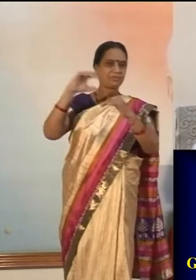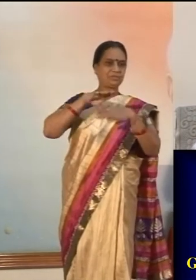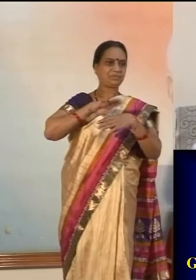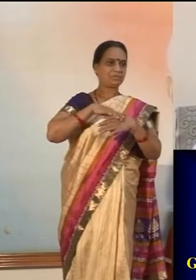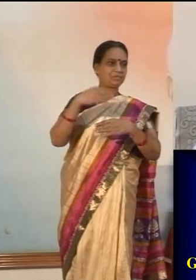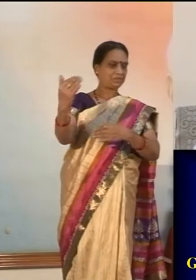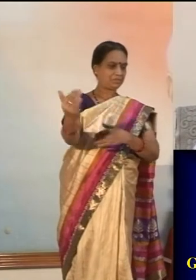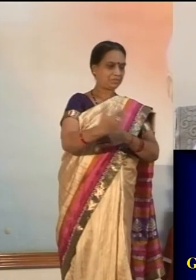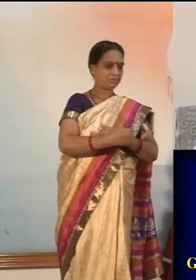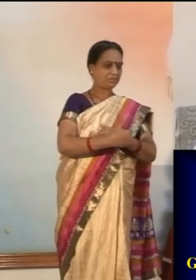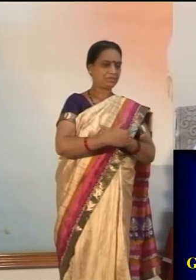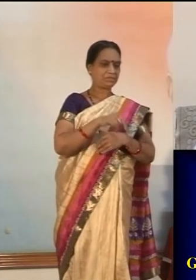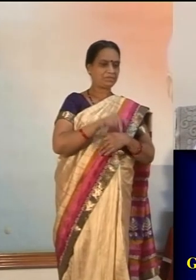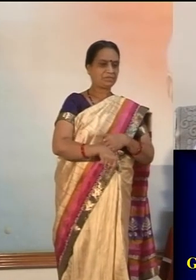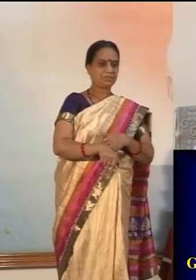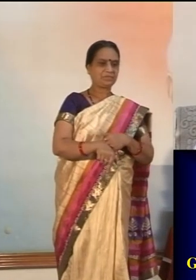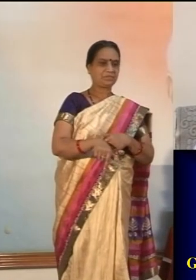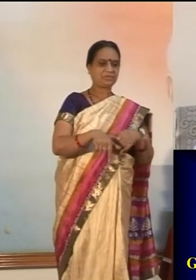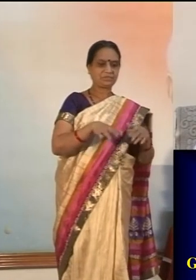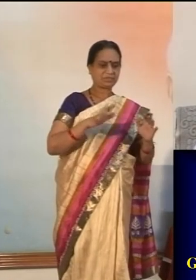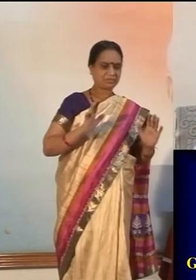कि अब यहां रहना ठीक नहीं है,